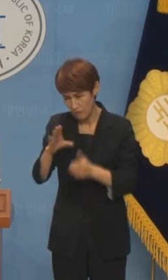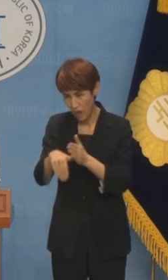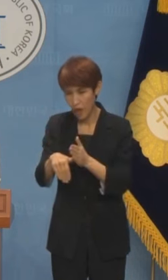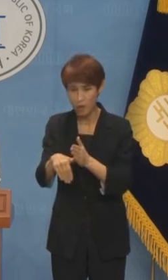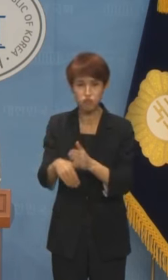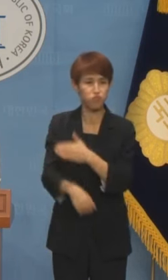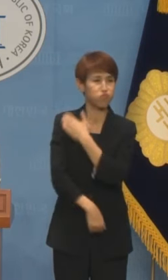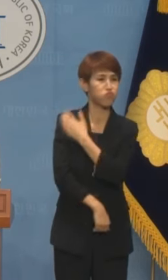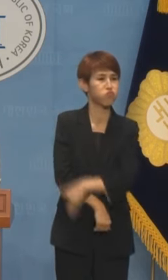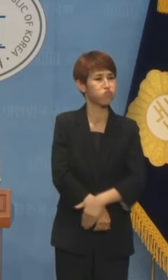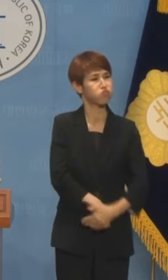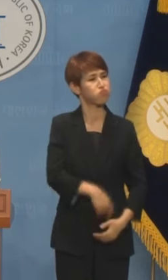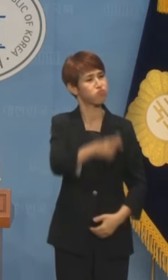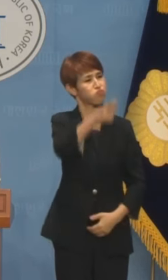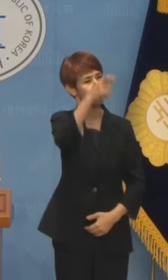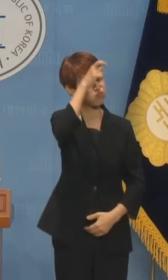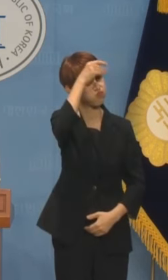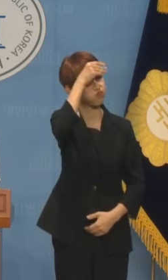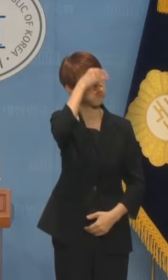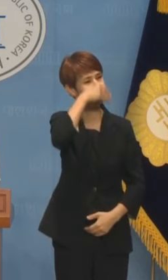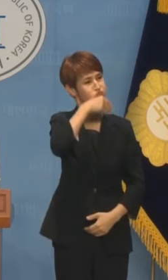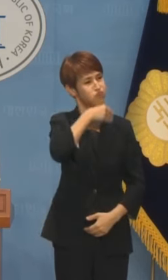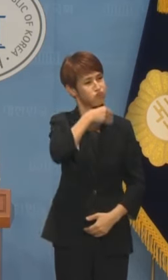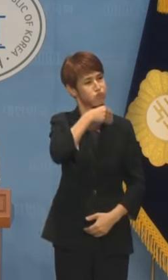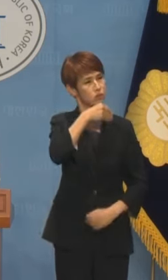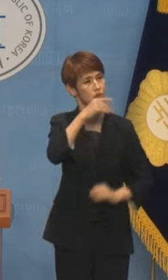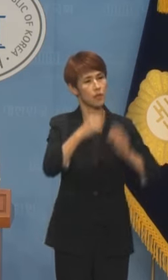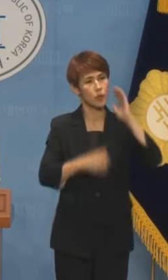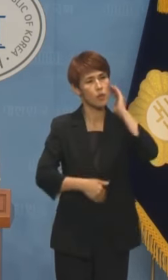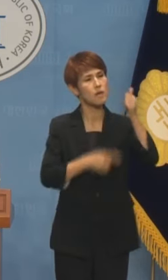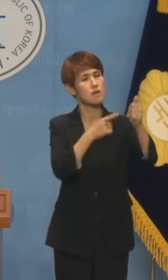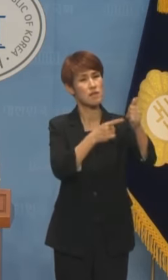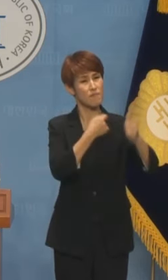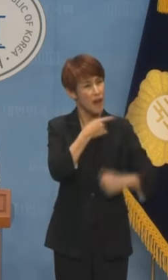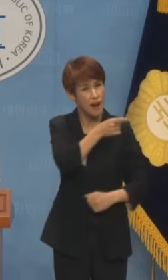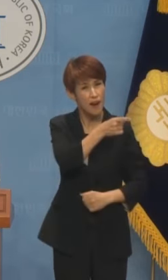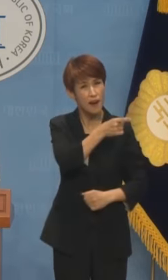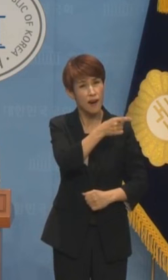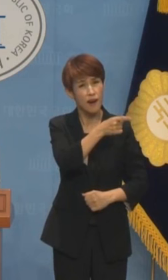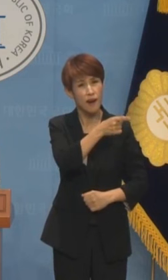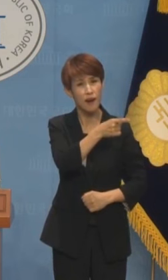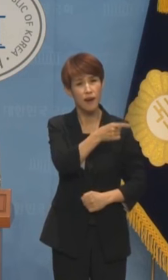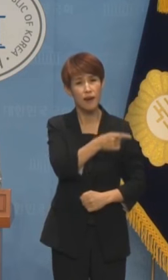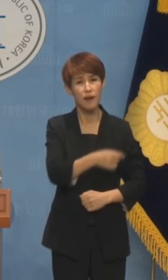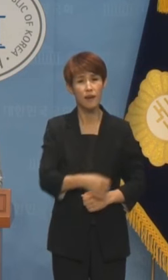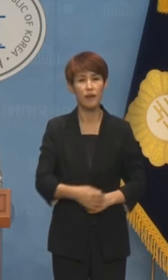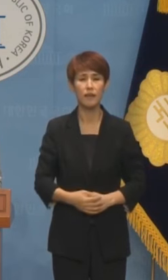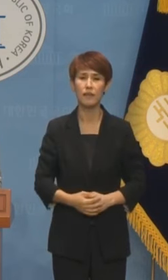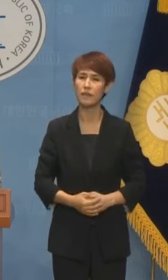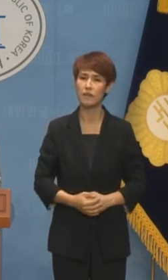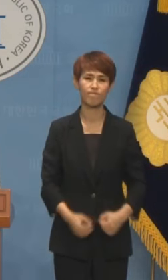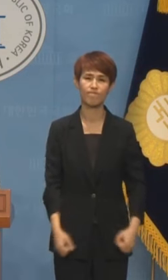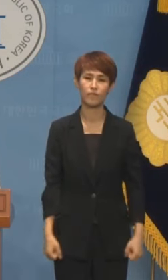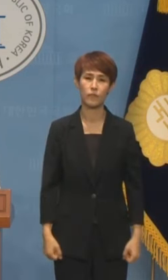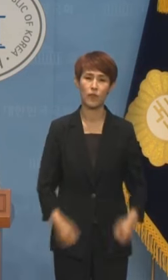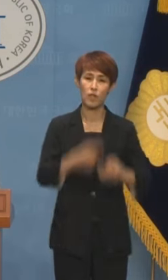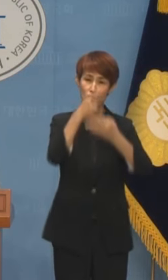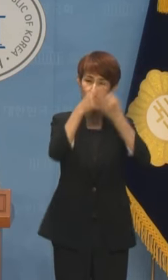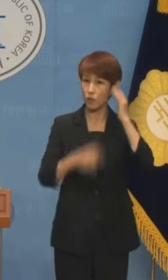길만 가는 오만과 독선의 대통령이 되겠다고 말한 것입니다.